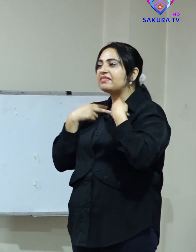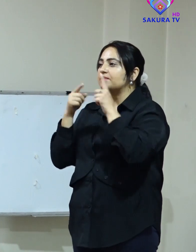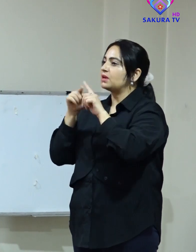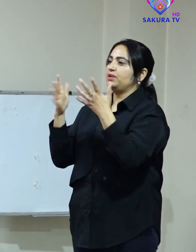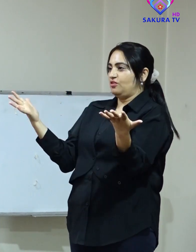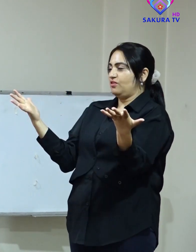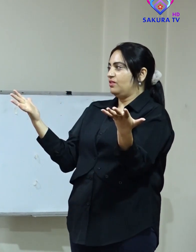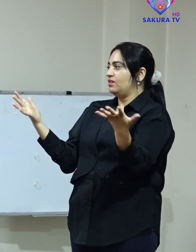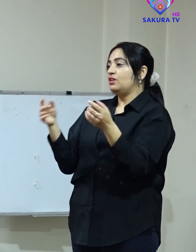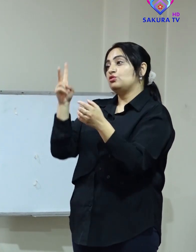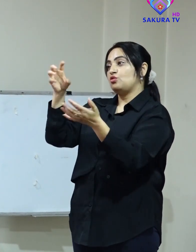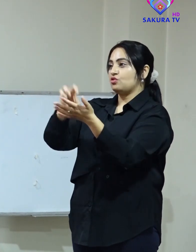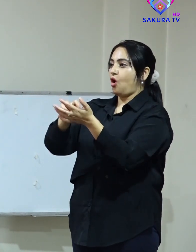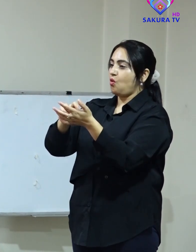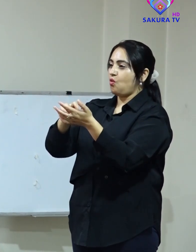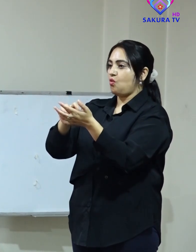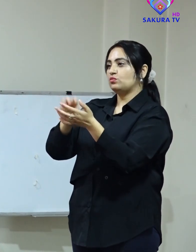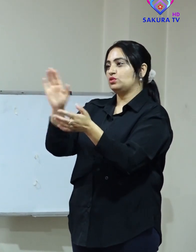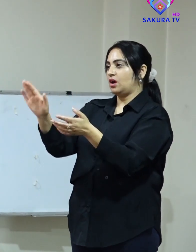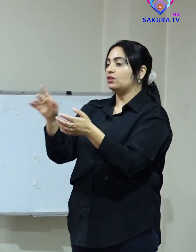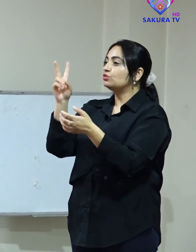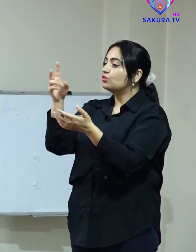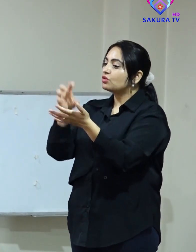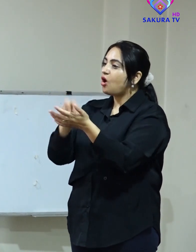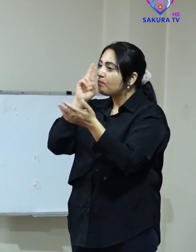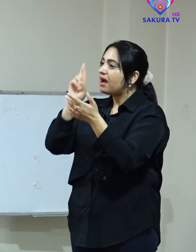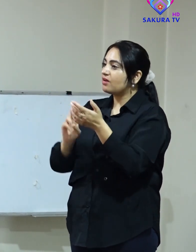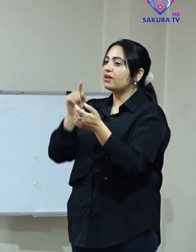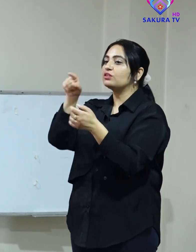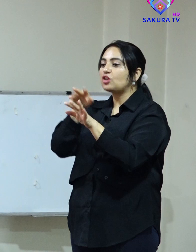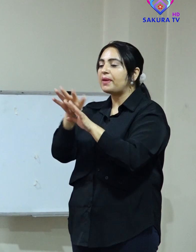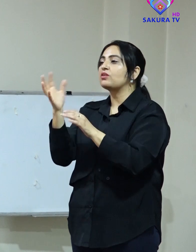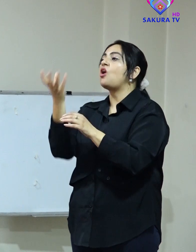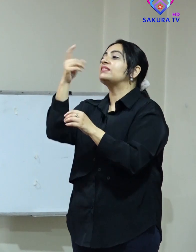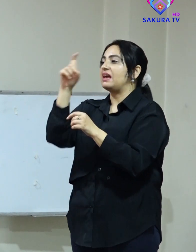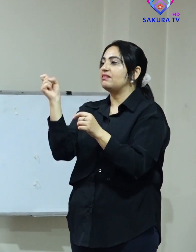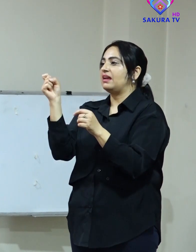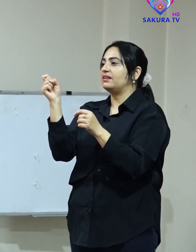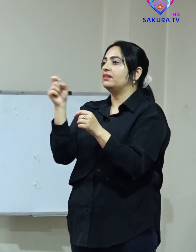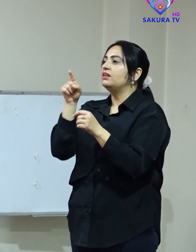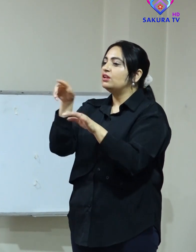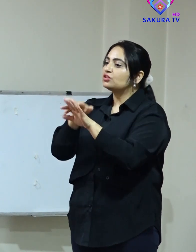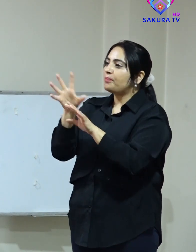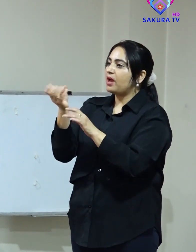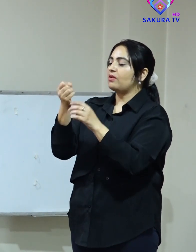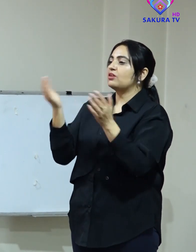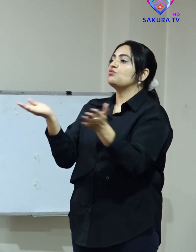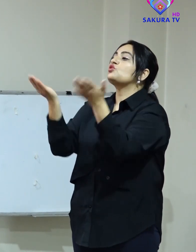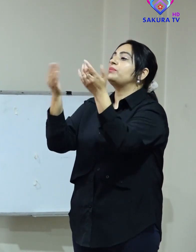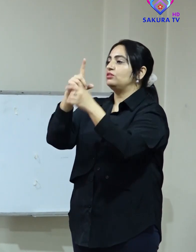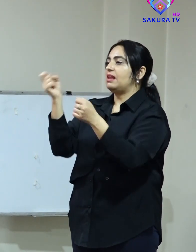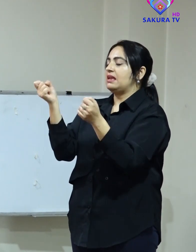पनि छैन। त्यो ठाउँमा रहेर यहाँहरूको अधिकारको लागि, यहाँहरूको समृद्धिको